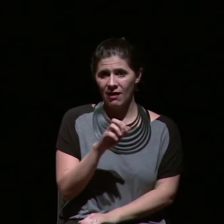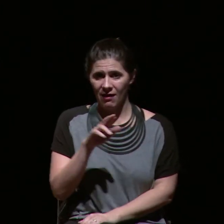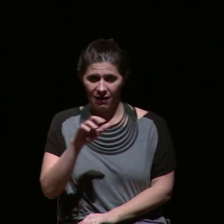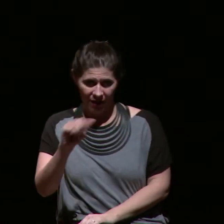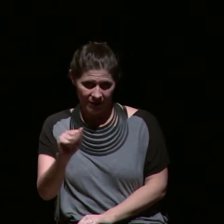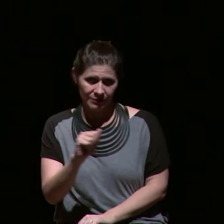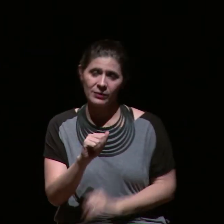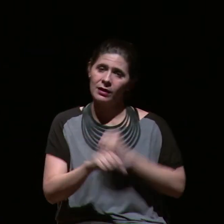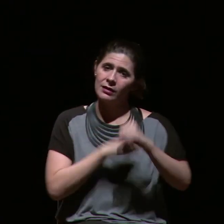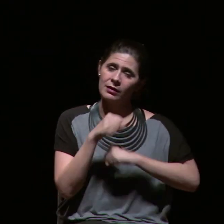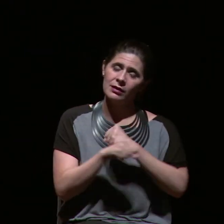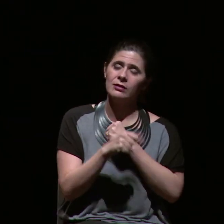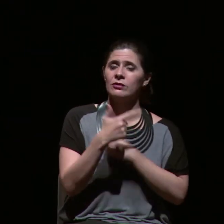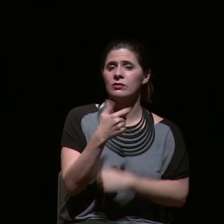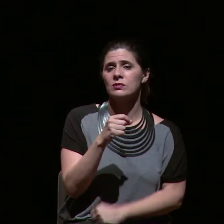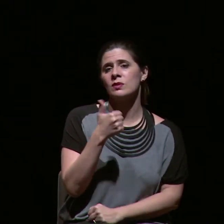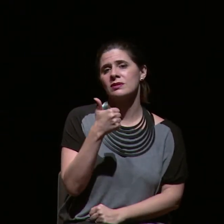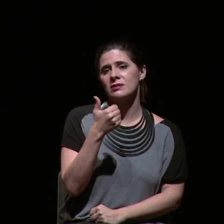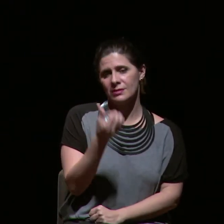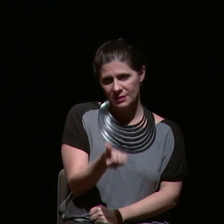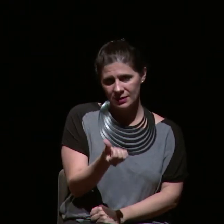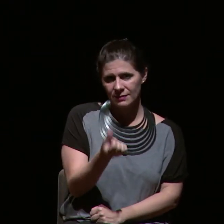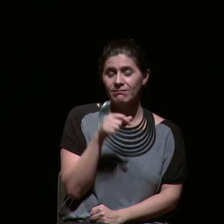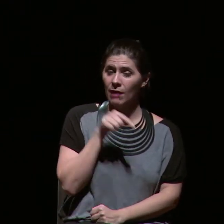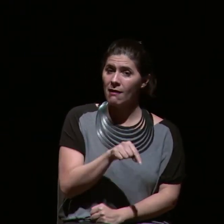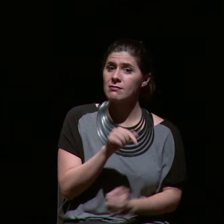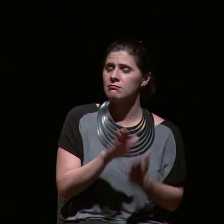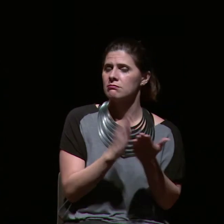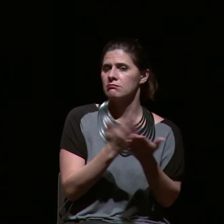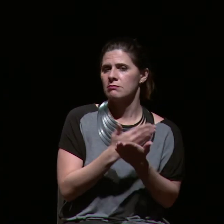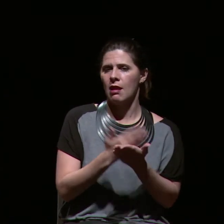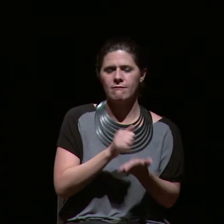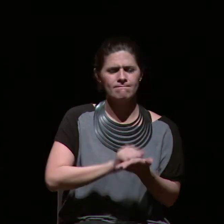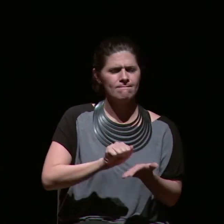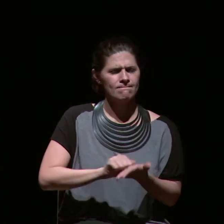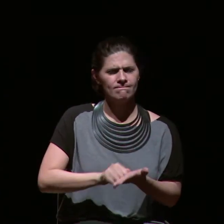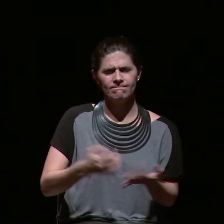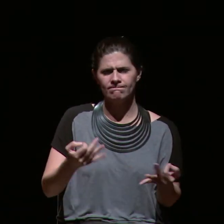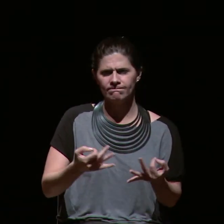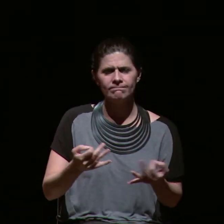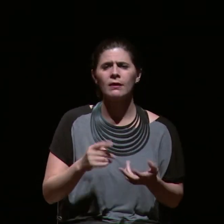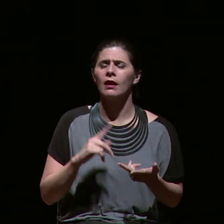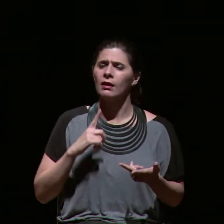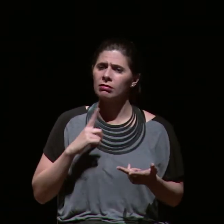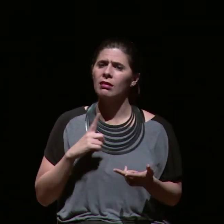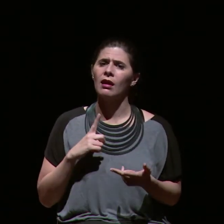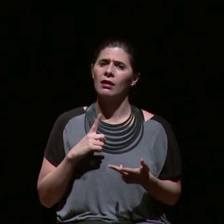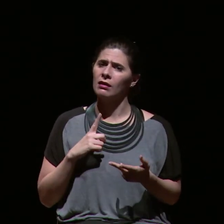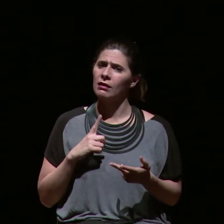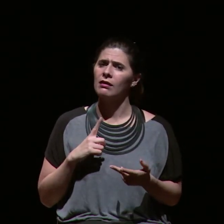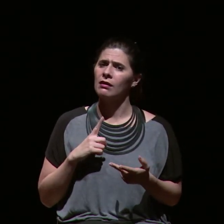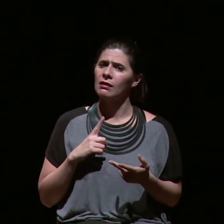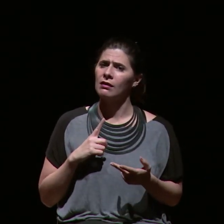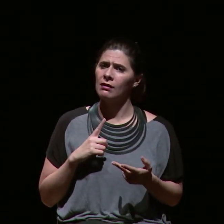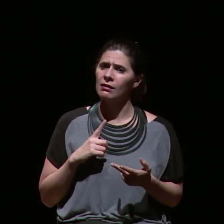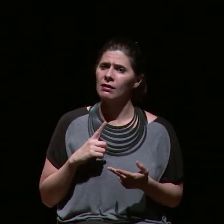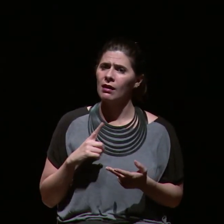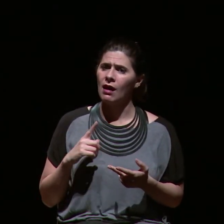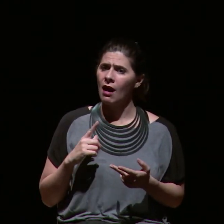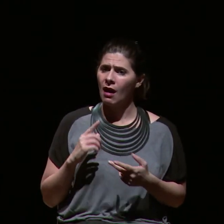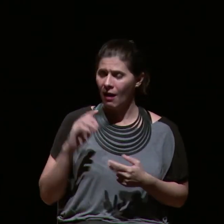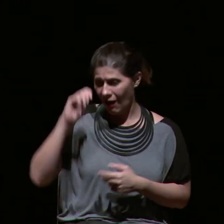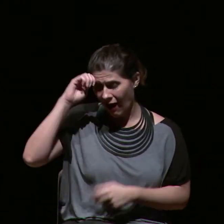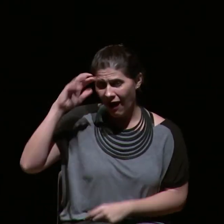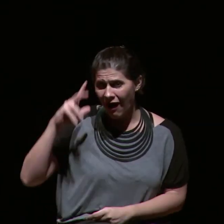impactantes textos sobre a arte brasileira já escrito. Extremamente perspicaz, pontiagudo e nem por isso menos denso, Arte Afro-Brasileira, Altos e Baixos de